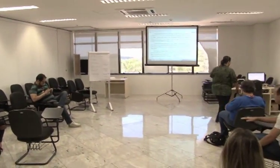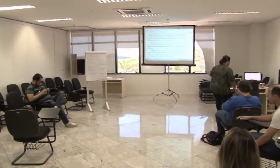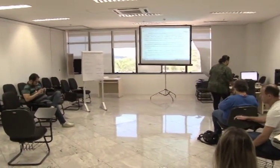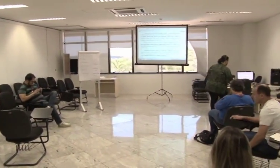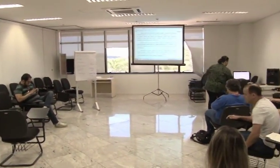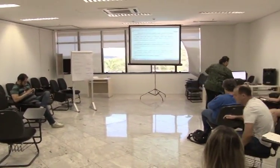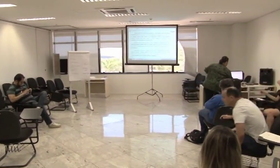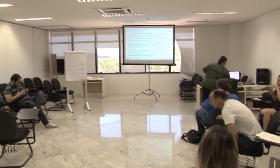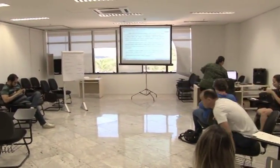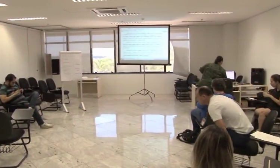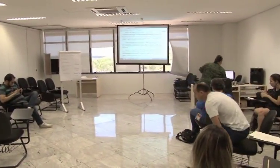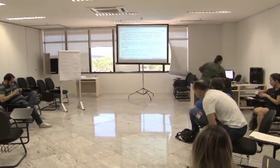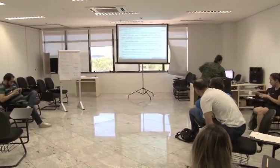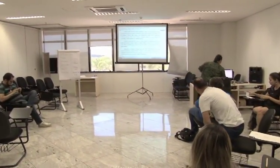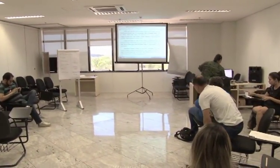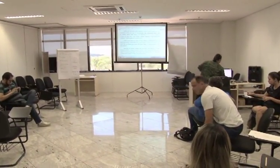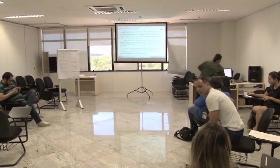Só esse primeiro trecho aqui.